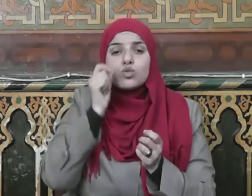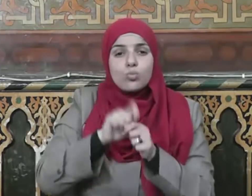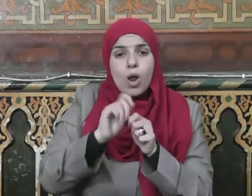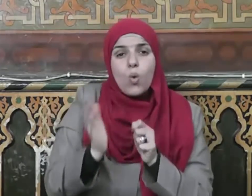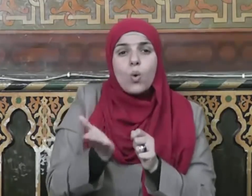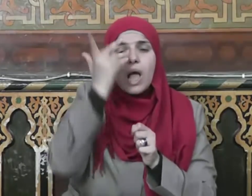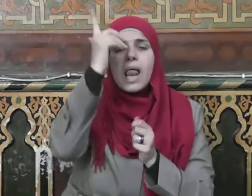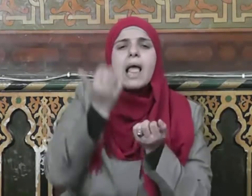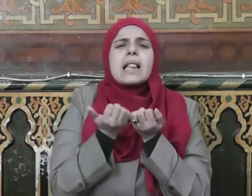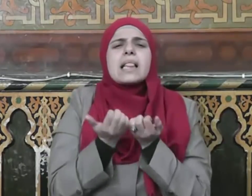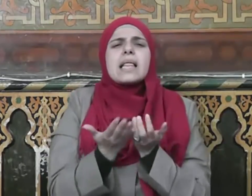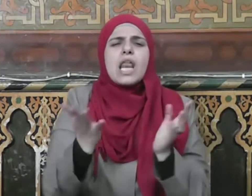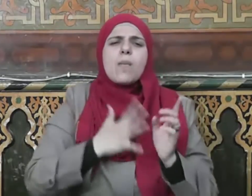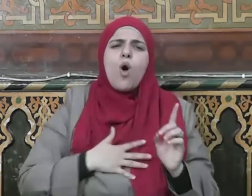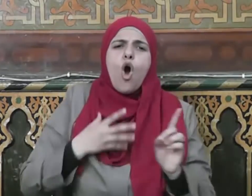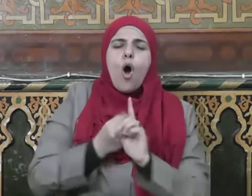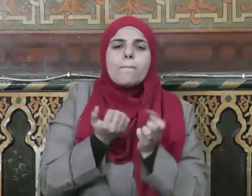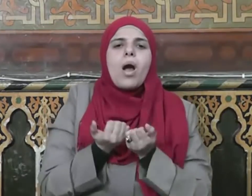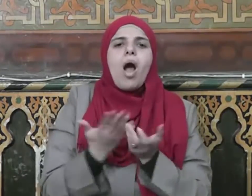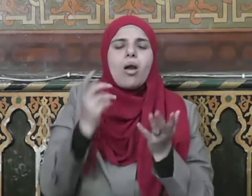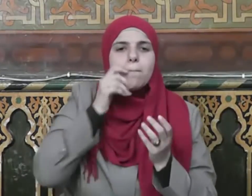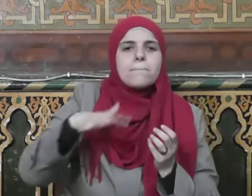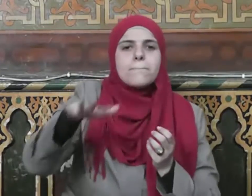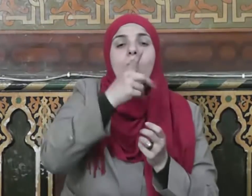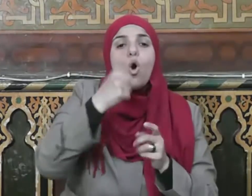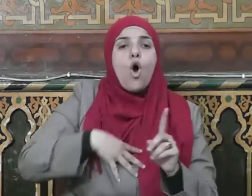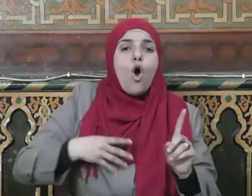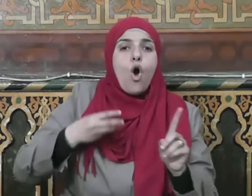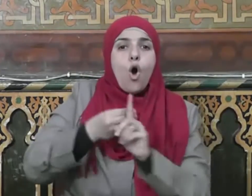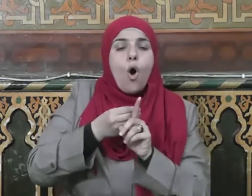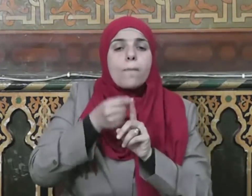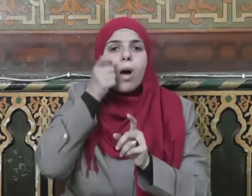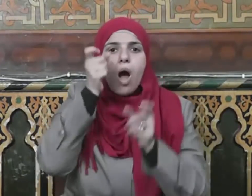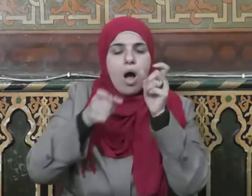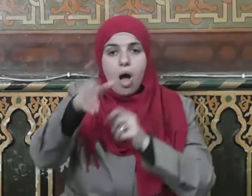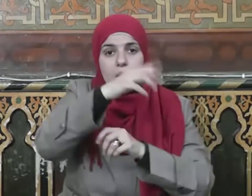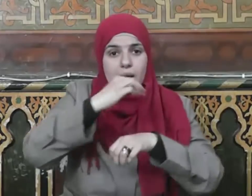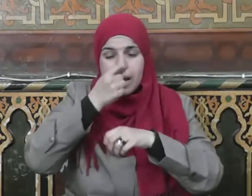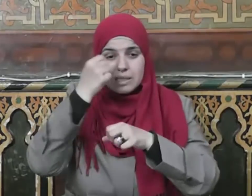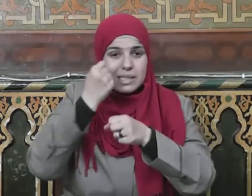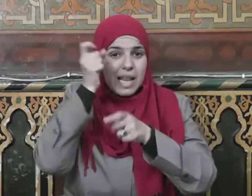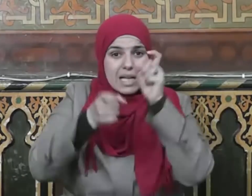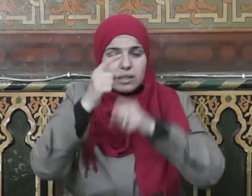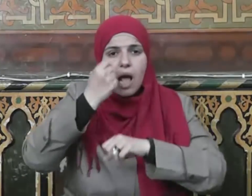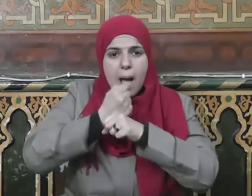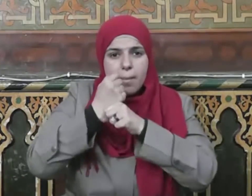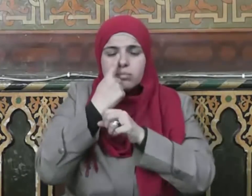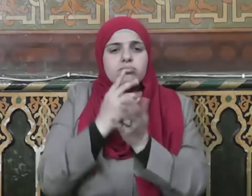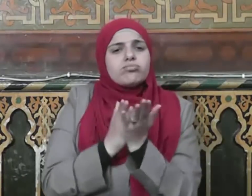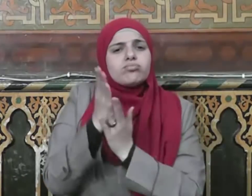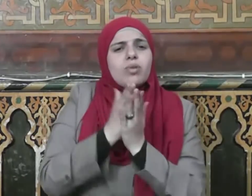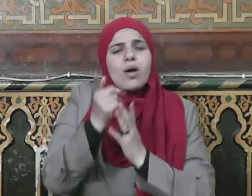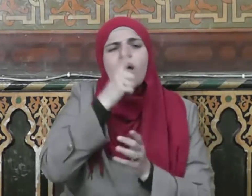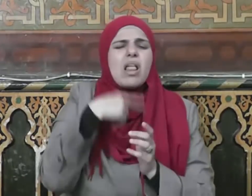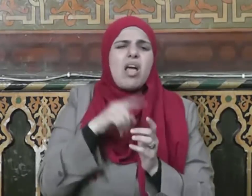كريم يحب الكرم ويحب معالي الأخلاق ويكره